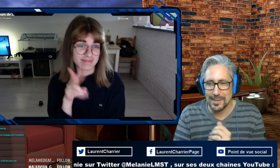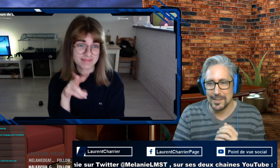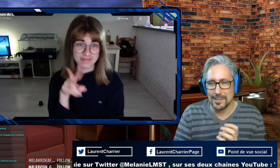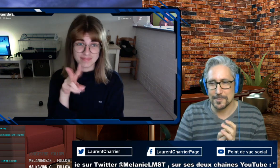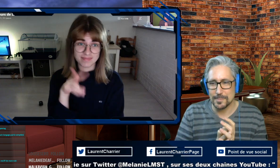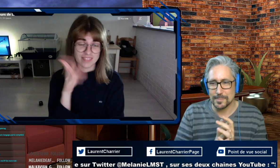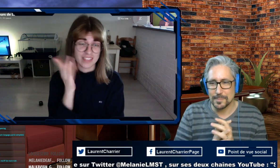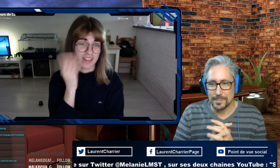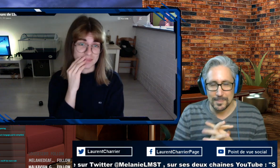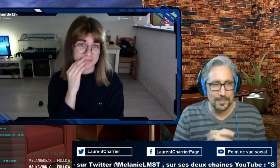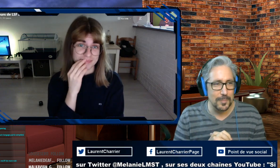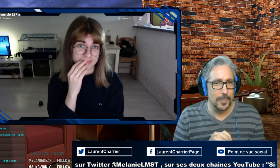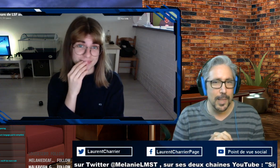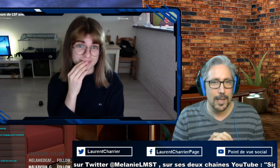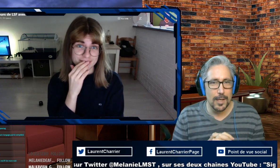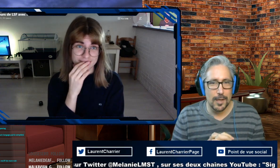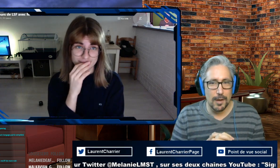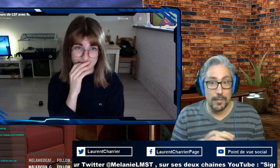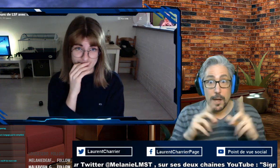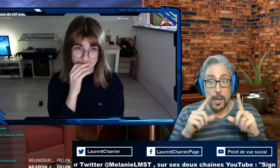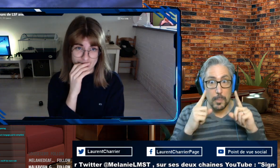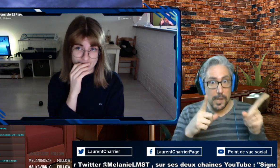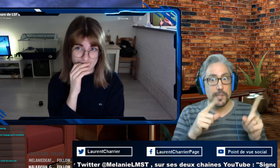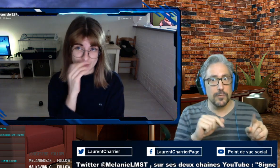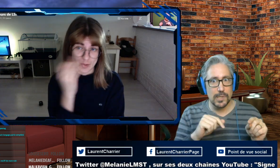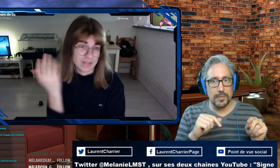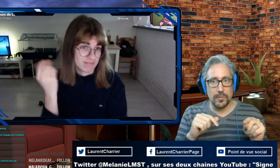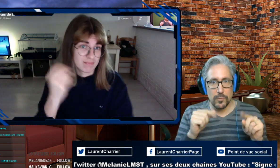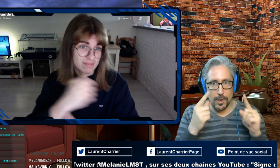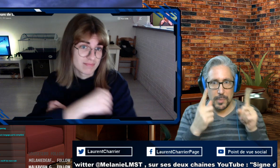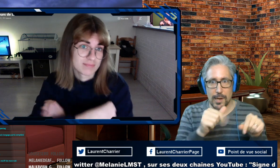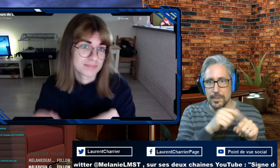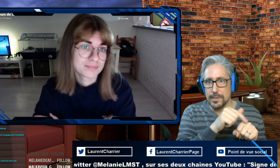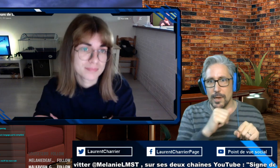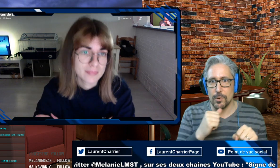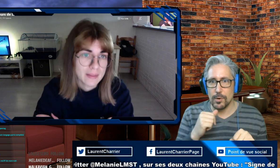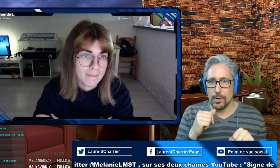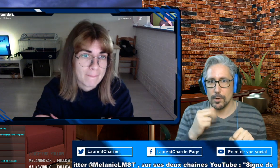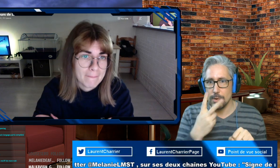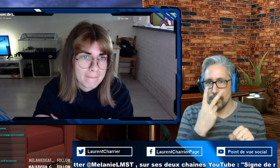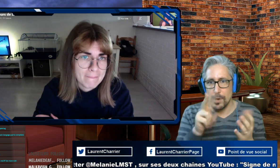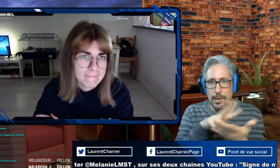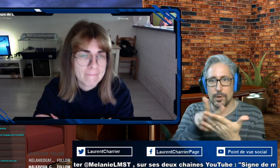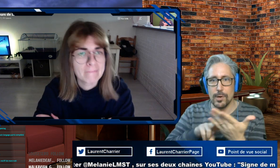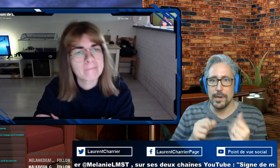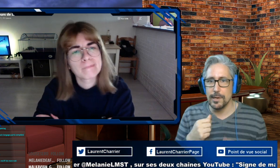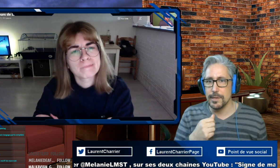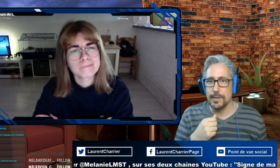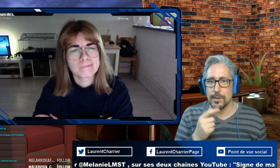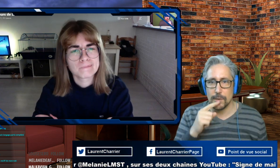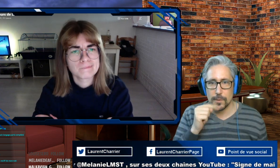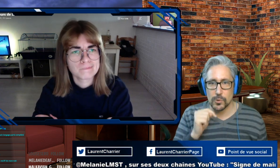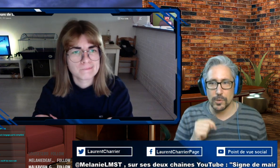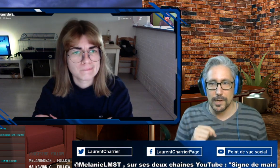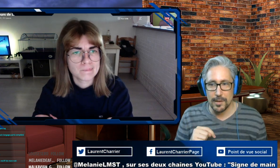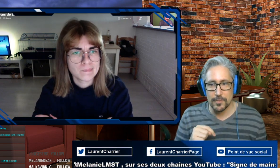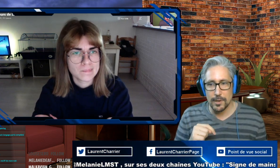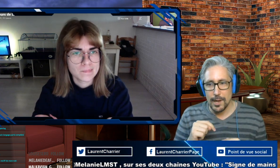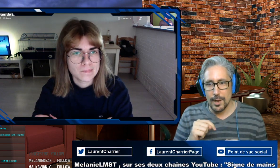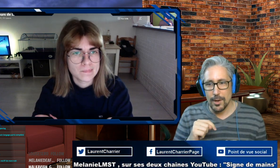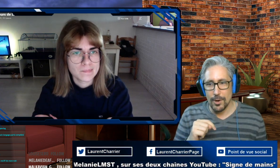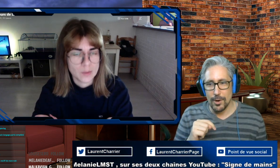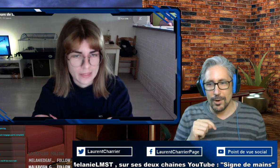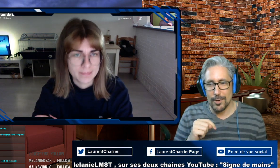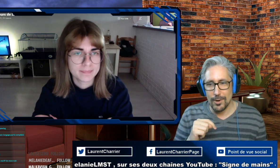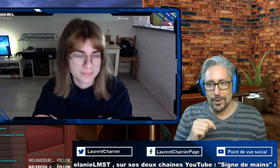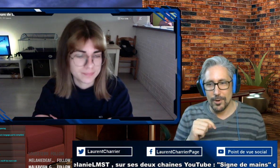algorithmes. C'est mal. Voilà. Mélanie, vous avez vu, hein, Mélanie, elle lit sur les lèvres.